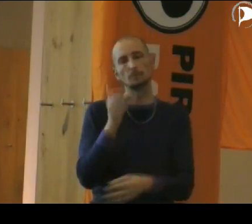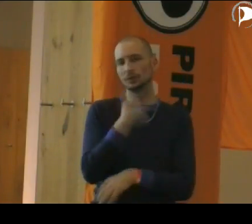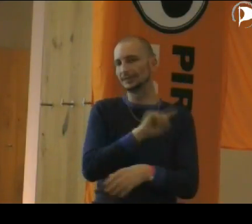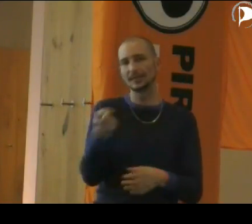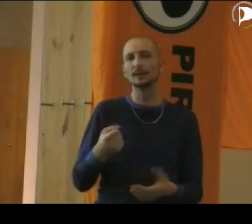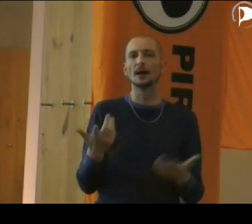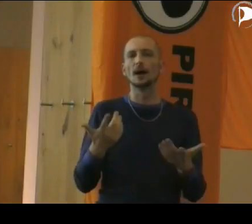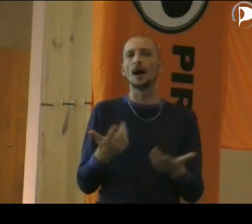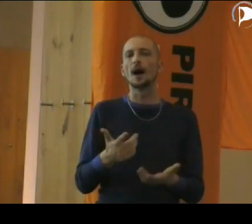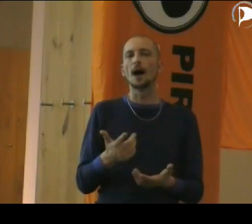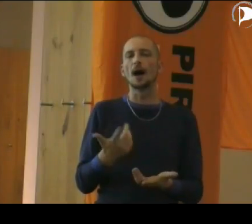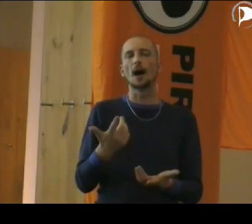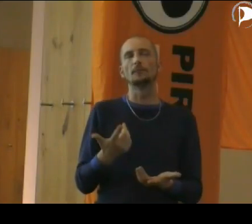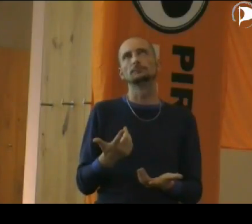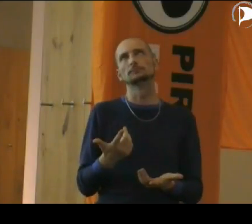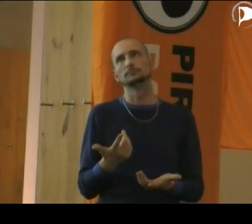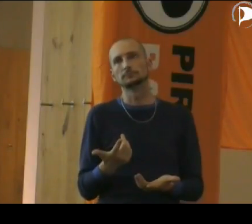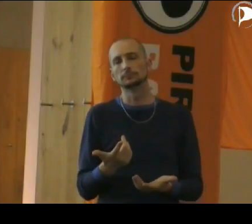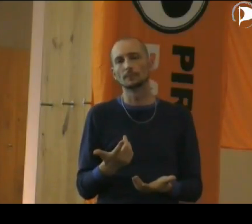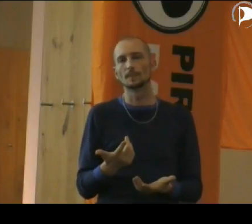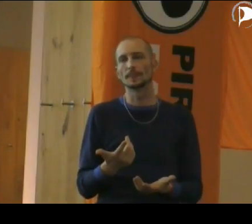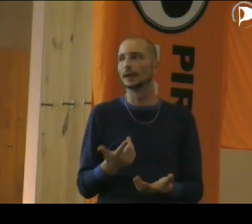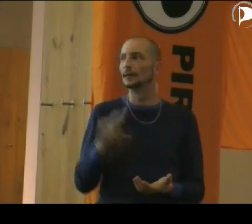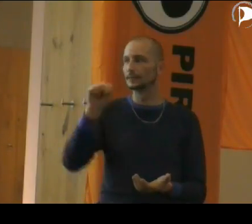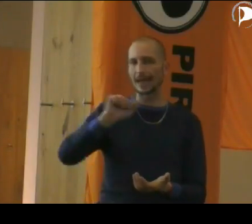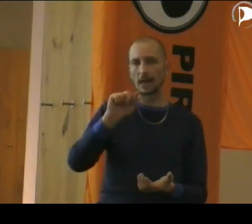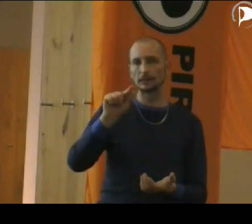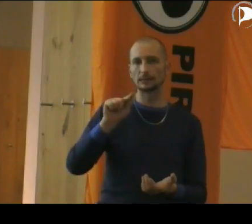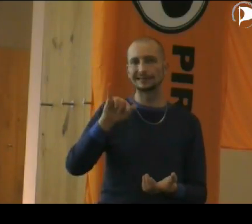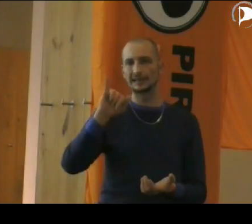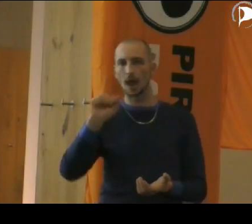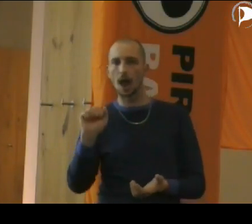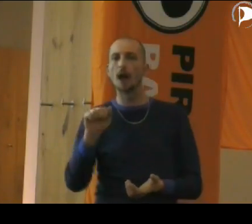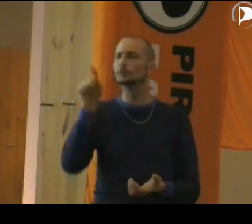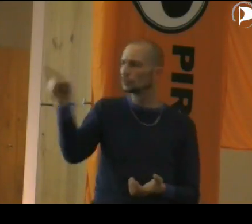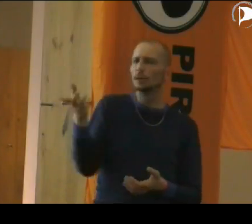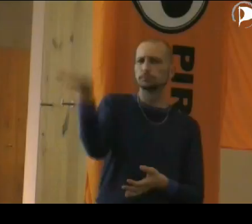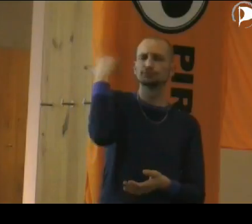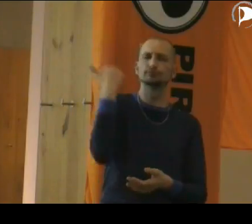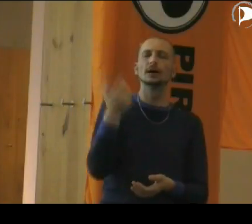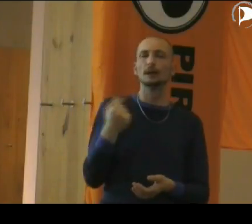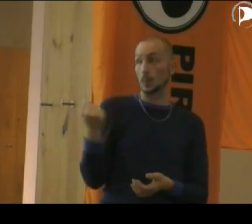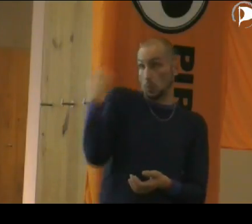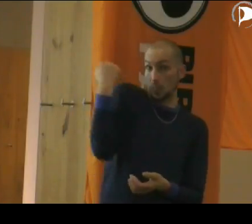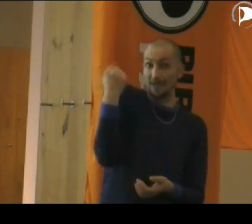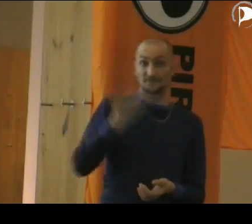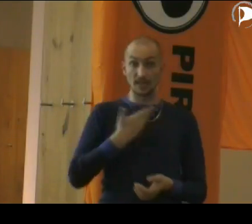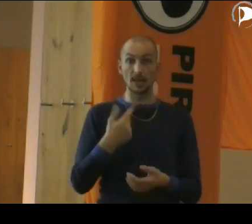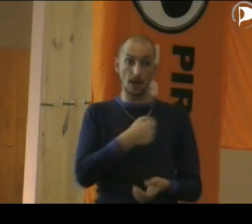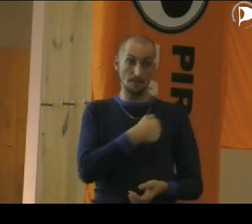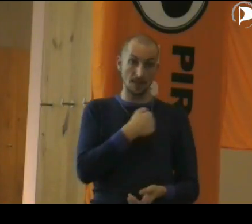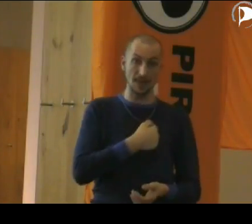teil der passung ist gesund und an den ski fahren heute schon aus dem euro austreten kommt allzu langer zeit wenn die